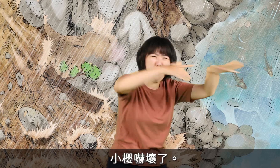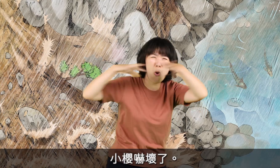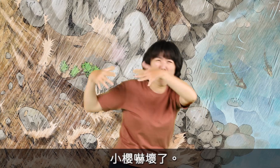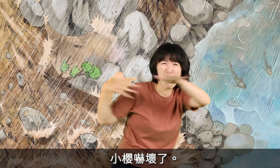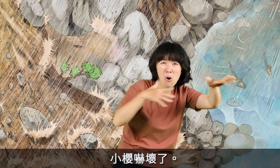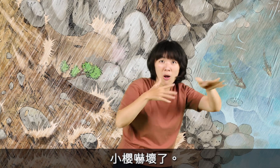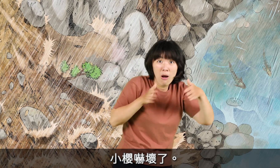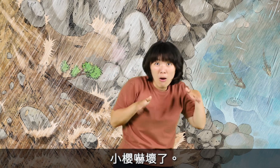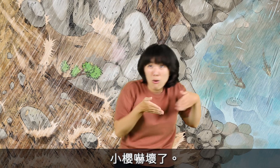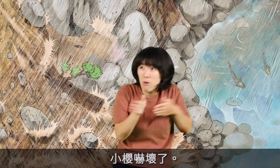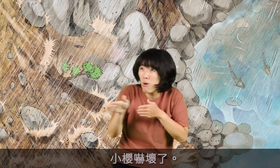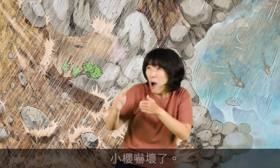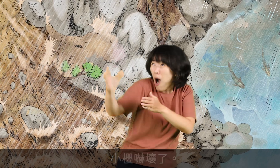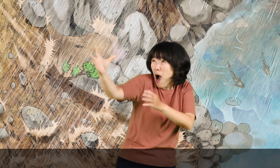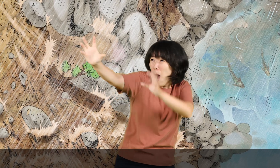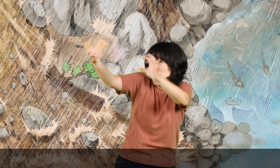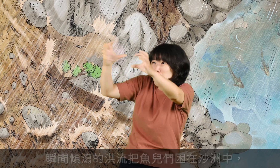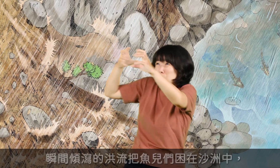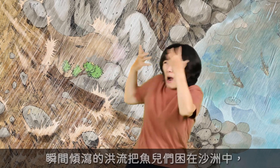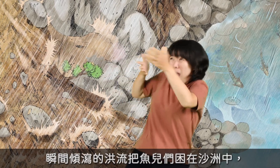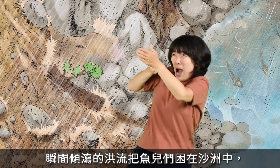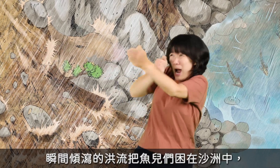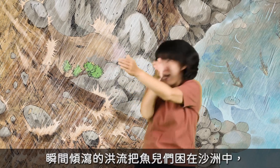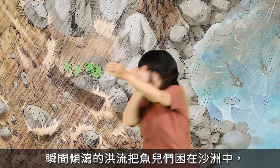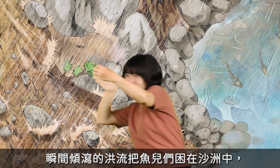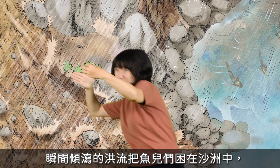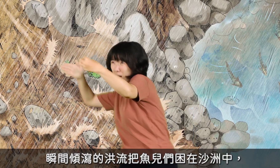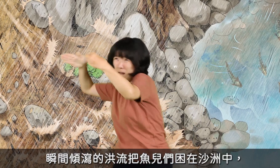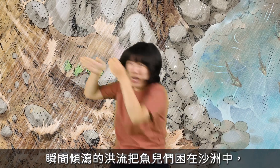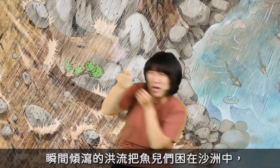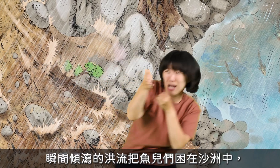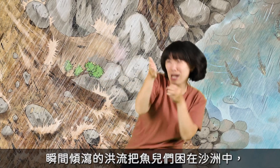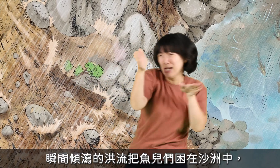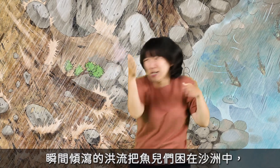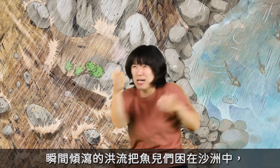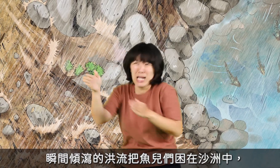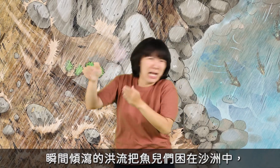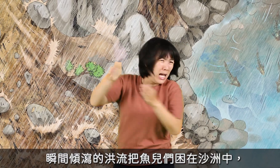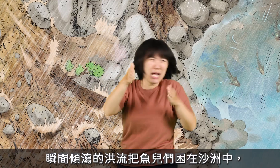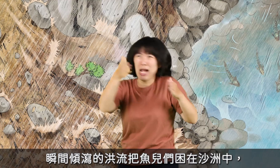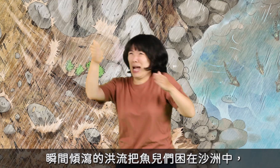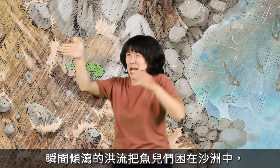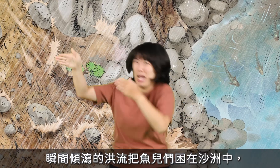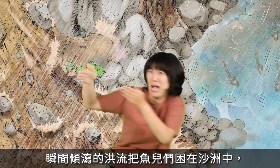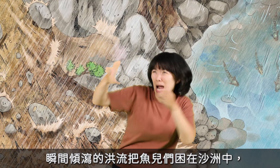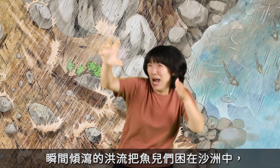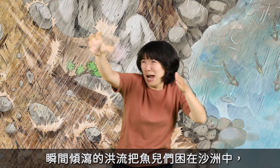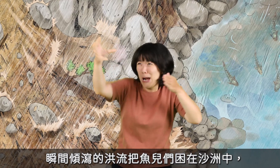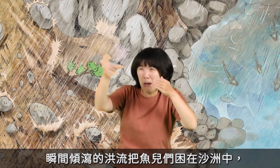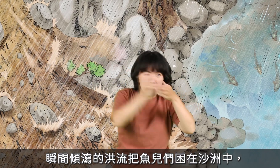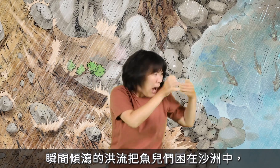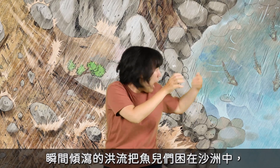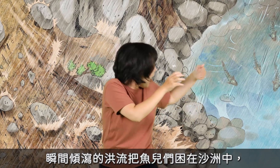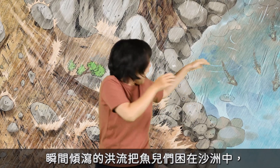小鹰吓坏了。瞬间倾泻的洪流把鱼儿们困在沙洲